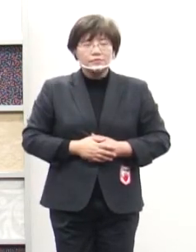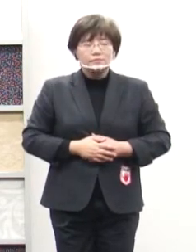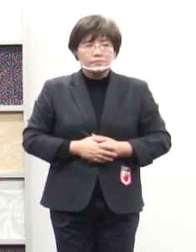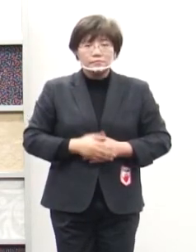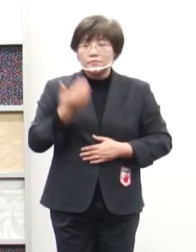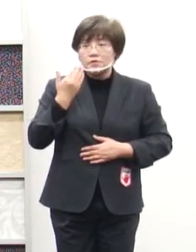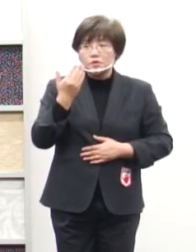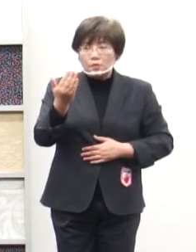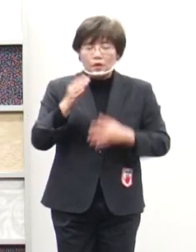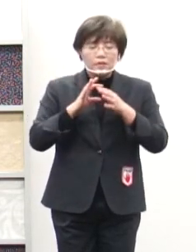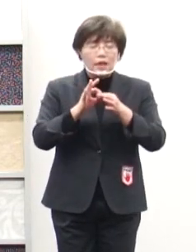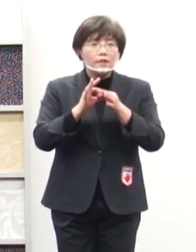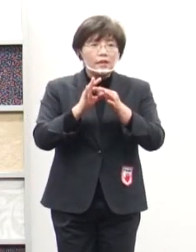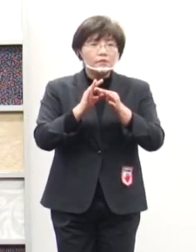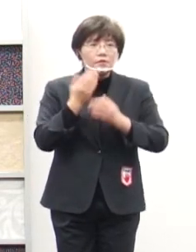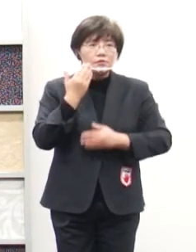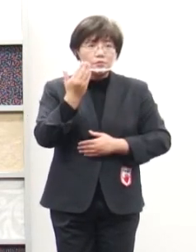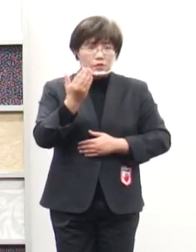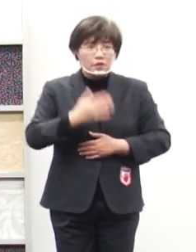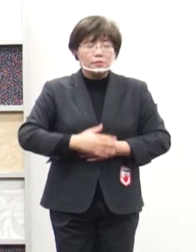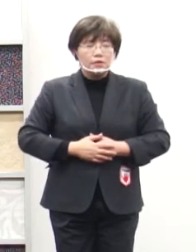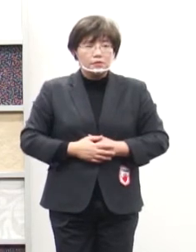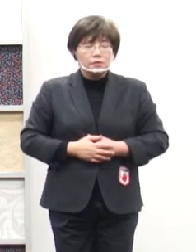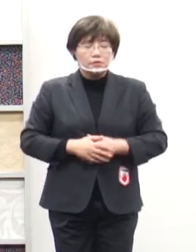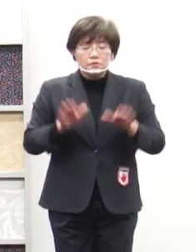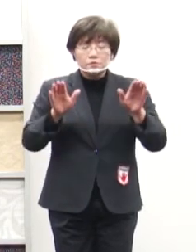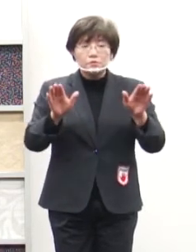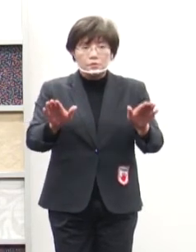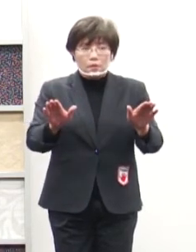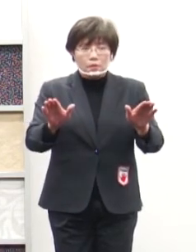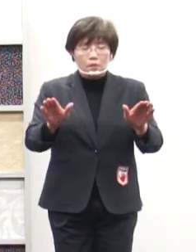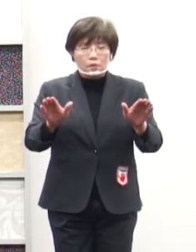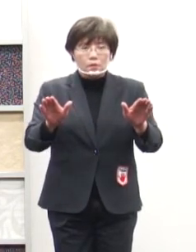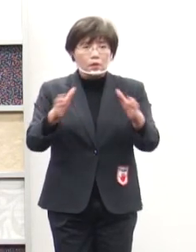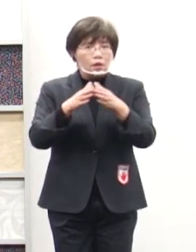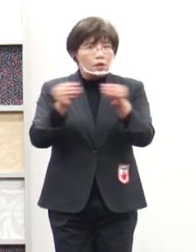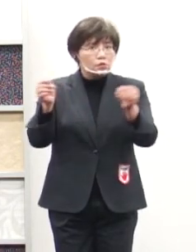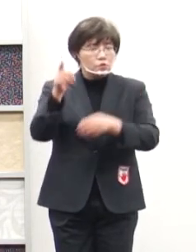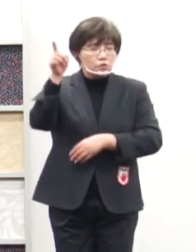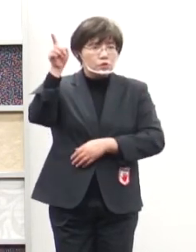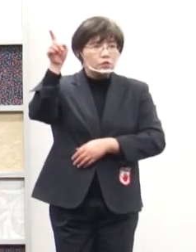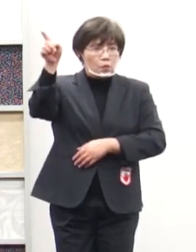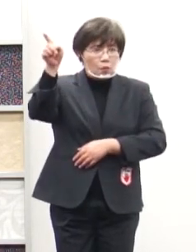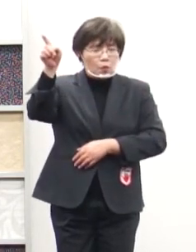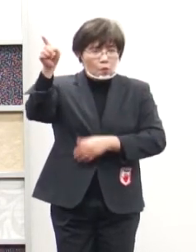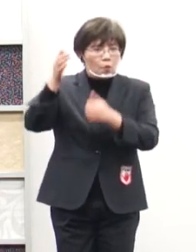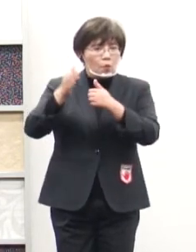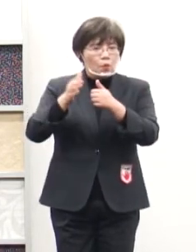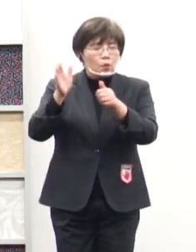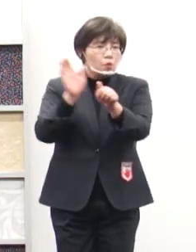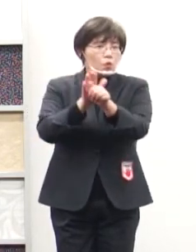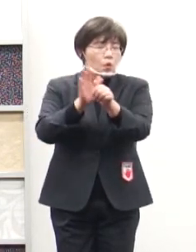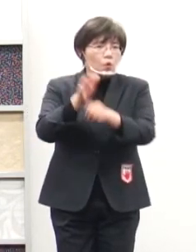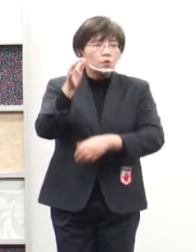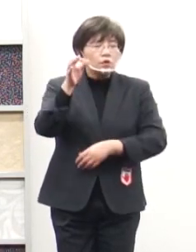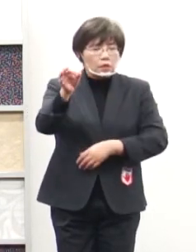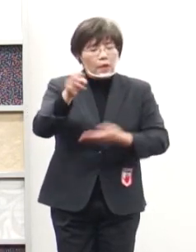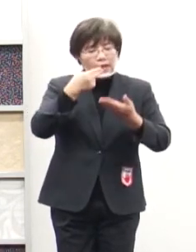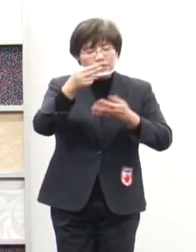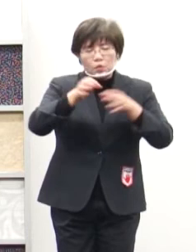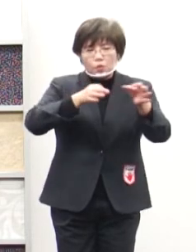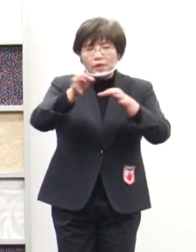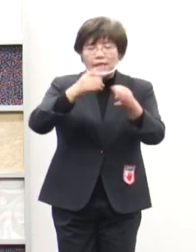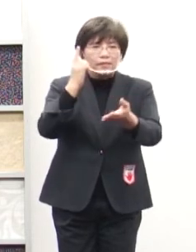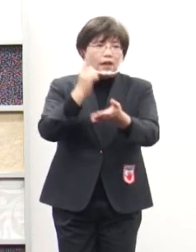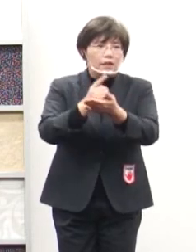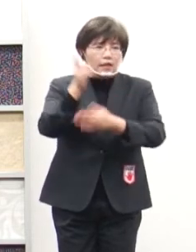関連でもう一つお伺いします。今回その国の協力金は飲食店に限っているということはですね、まあ、その県が